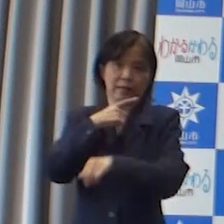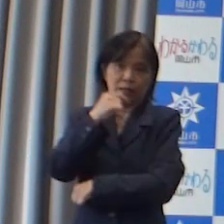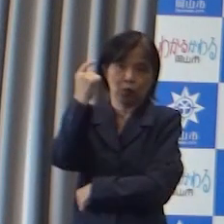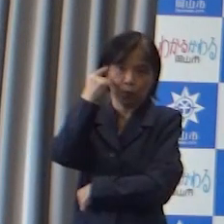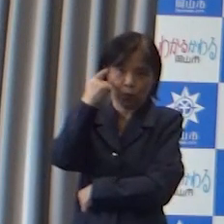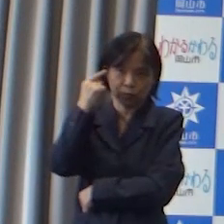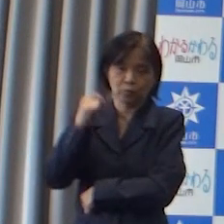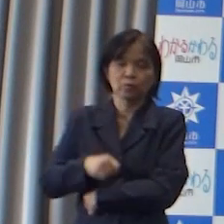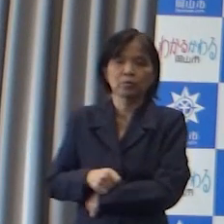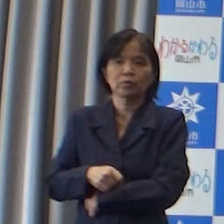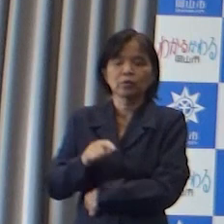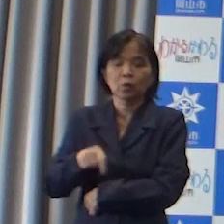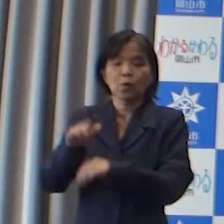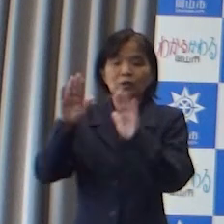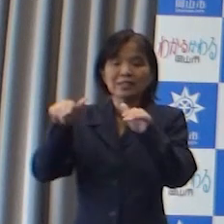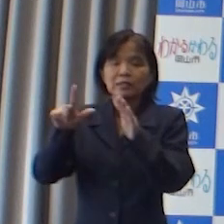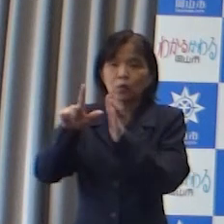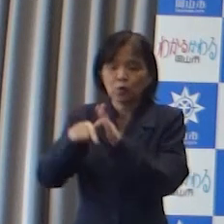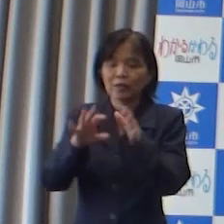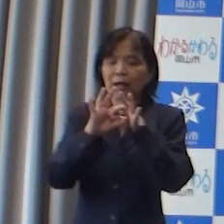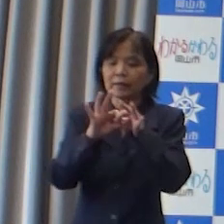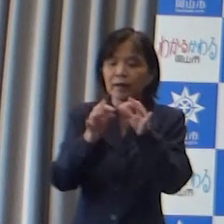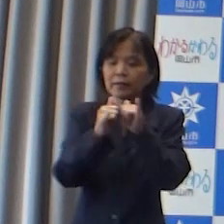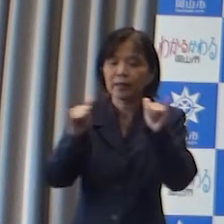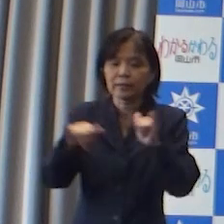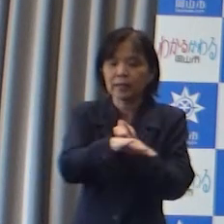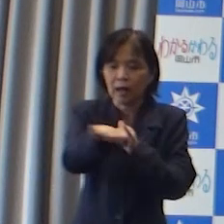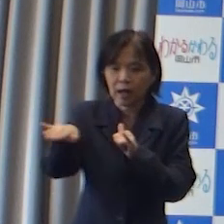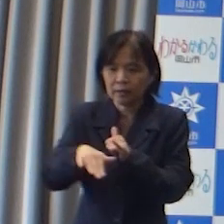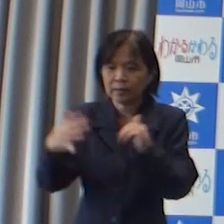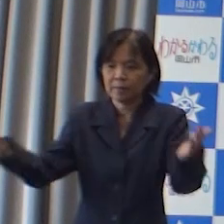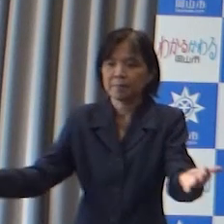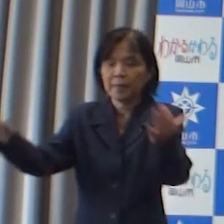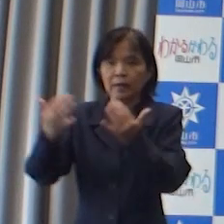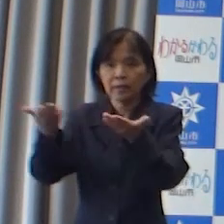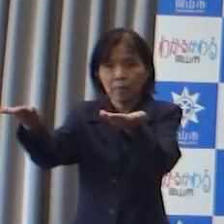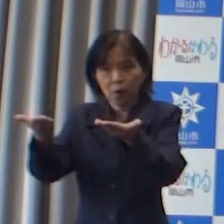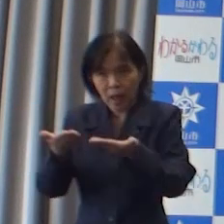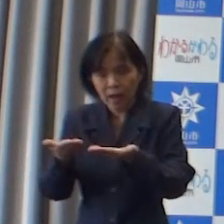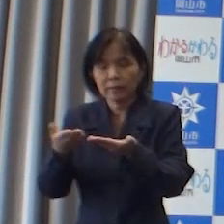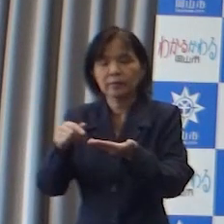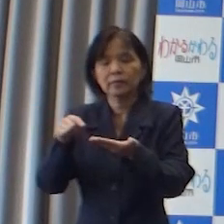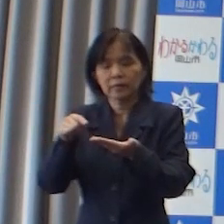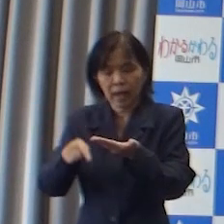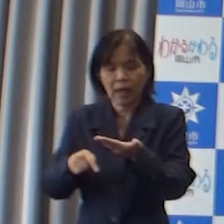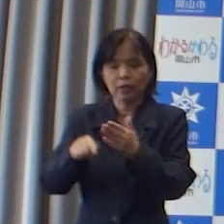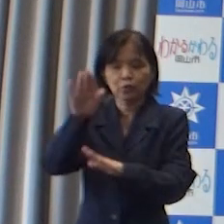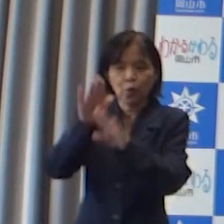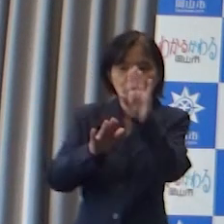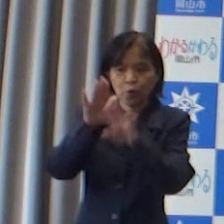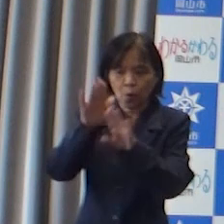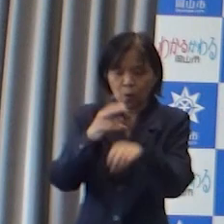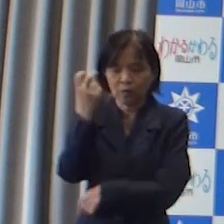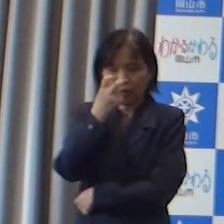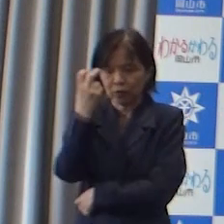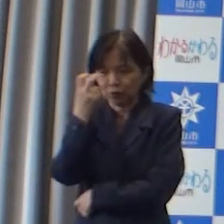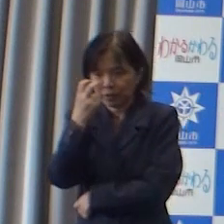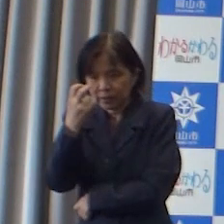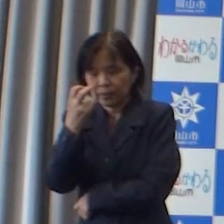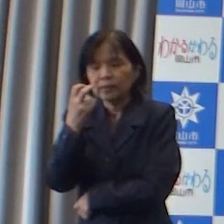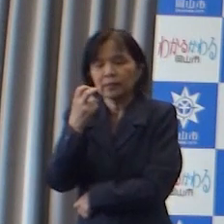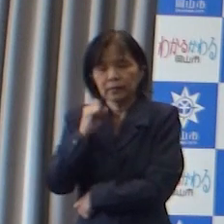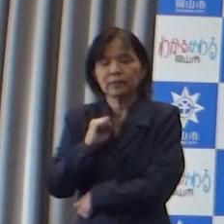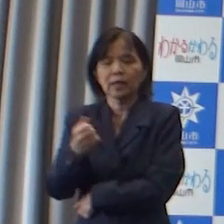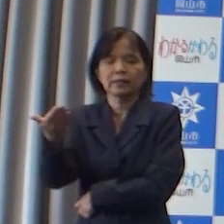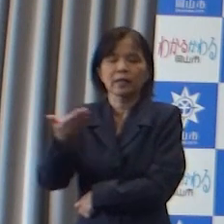当日は関係者にお集まっていただいて、ポンプの運転と放流状況をご確認いただく